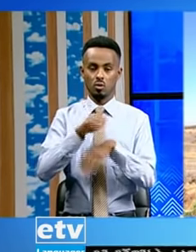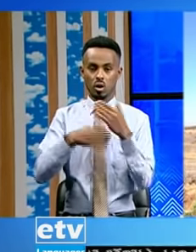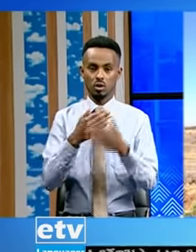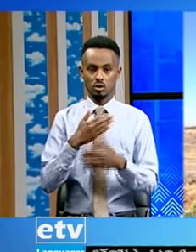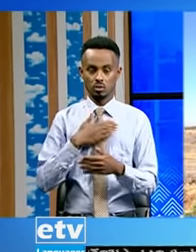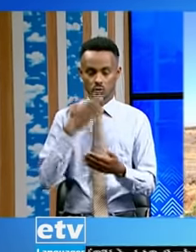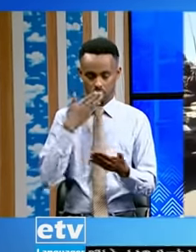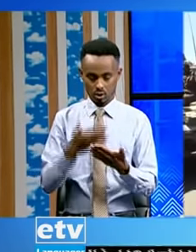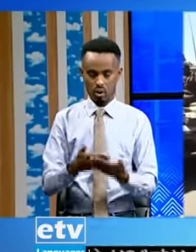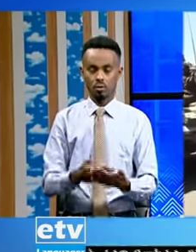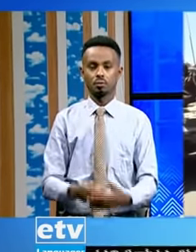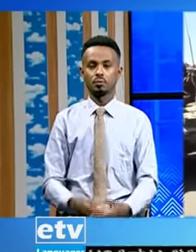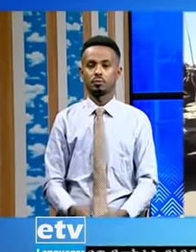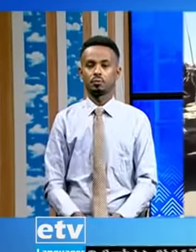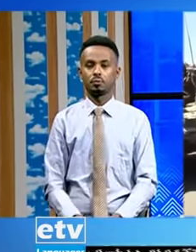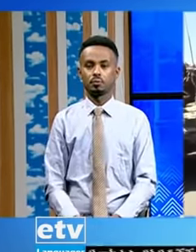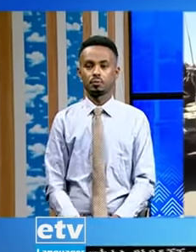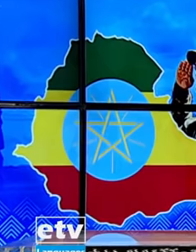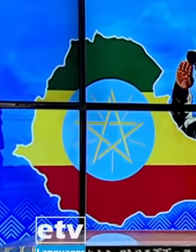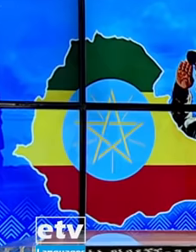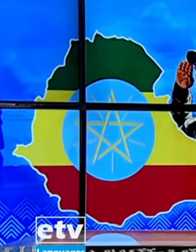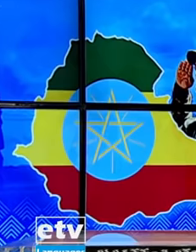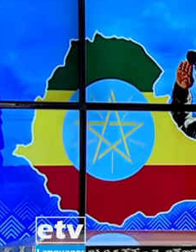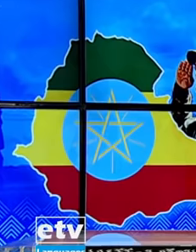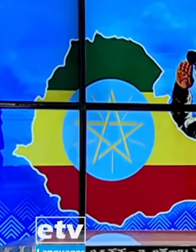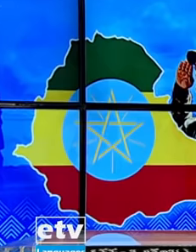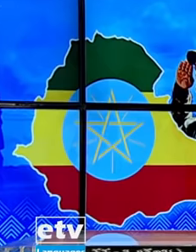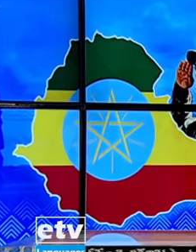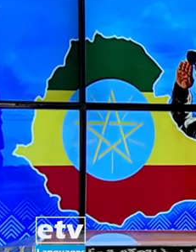ለሁላችን። አመሰግናለሁ።